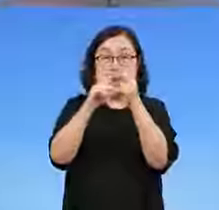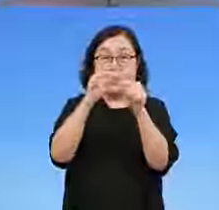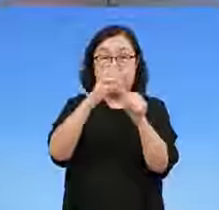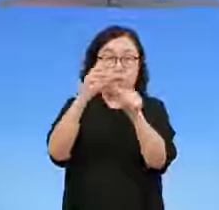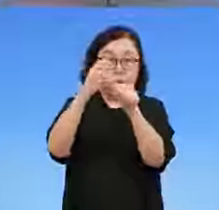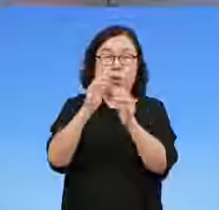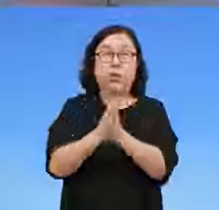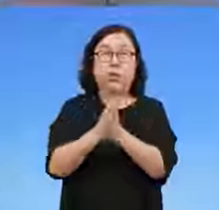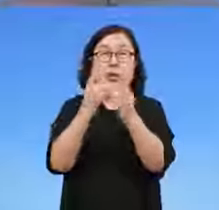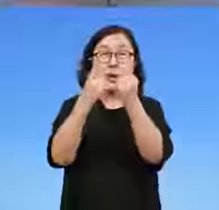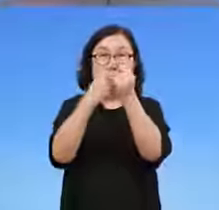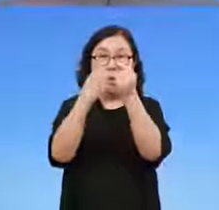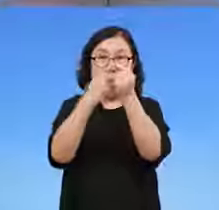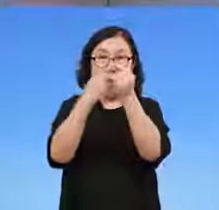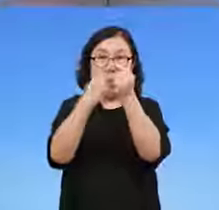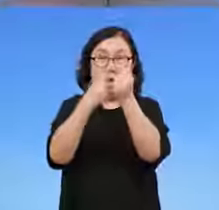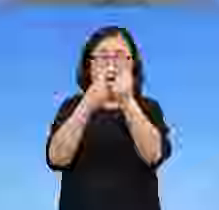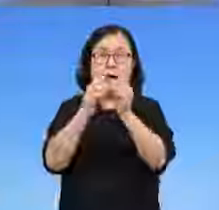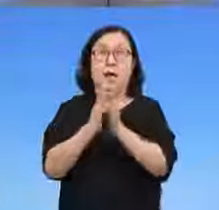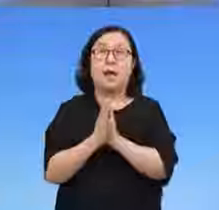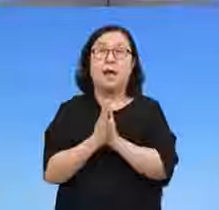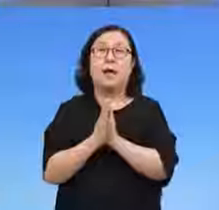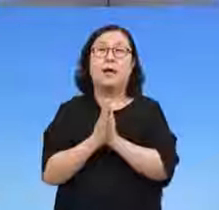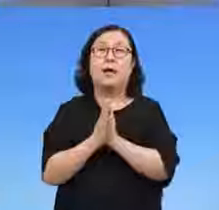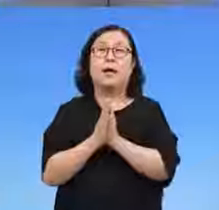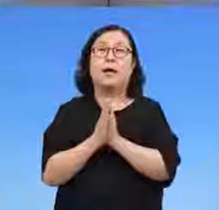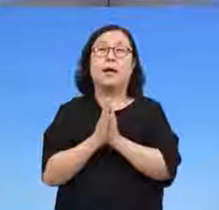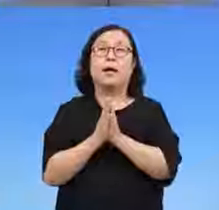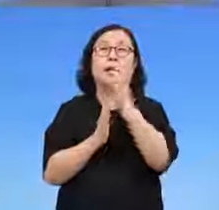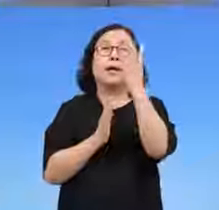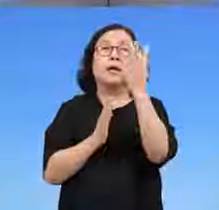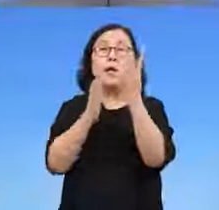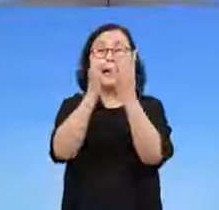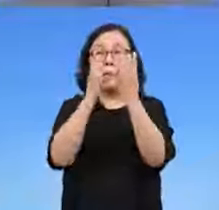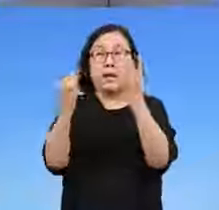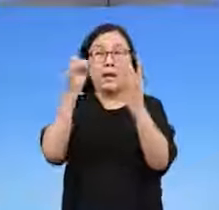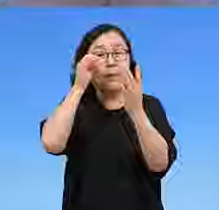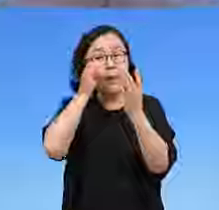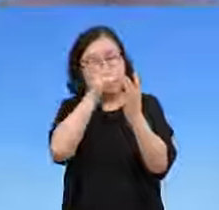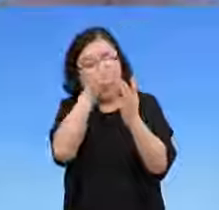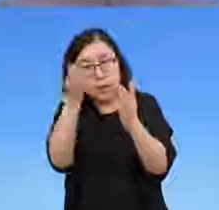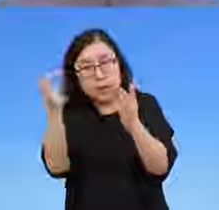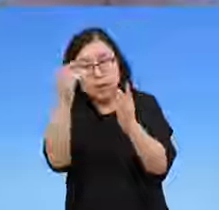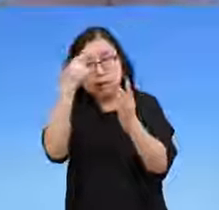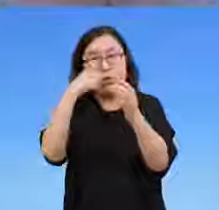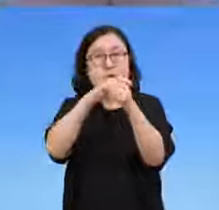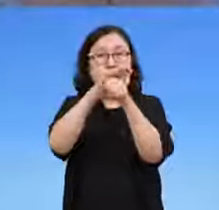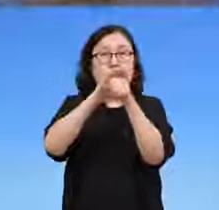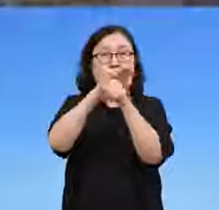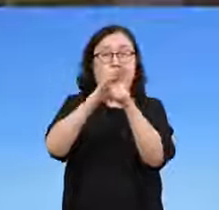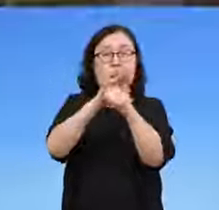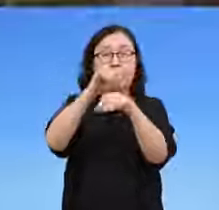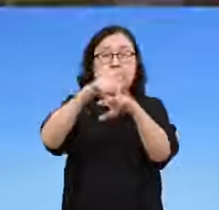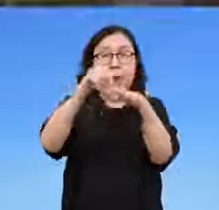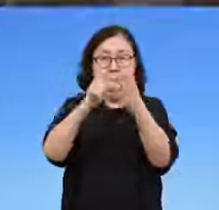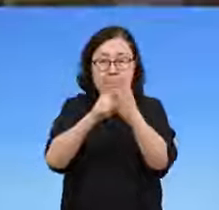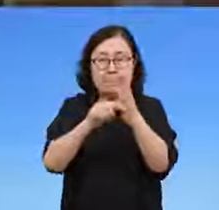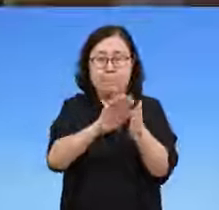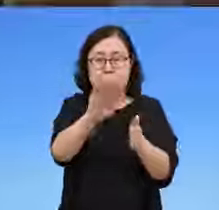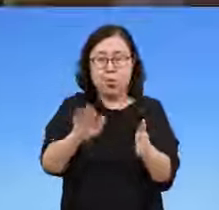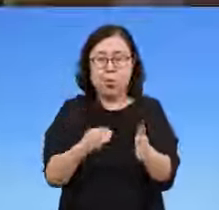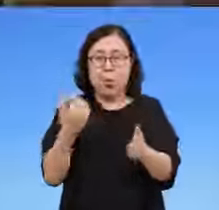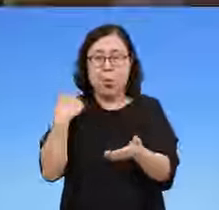꼭 기억하시면 좋겠습니다. 첫째, 오늘 본문을 통해 저는요, 이 네 사람이 보여준 긍휼한